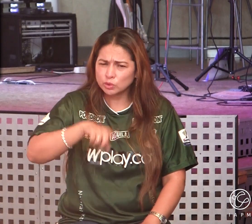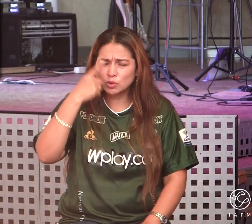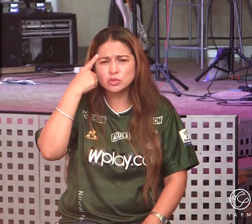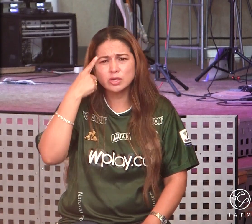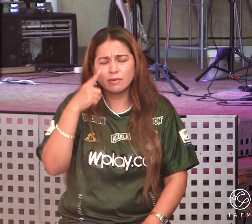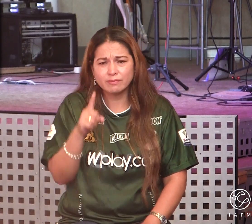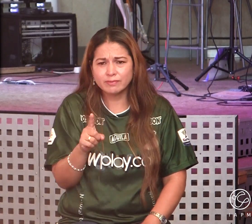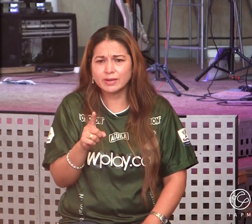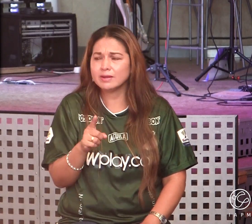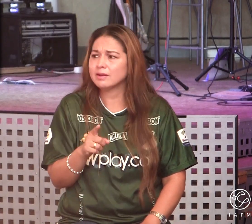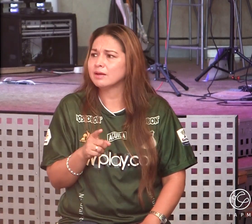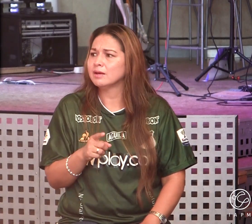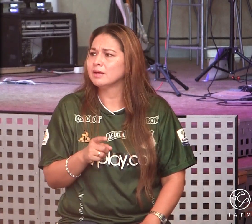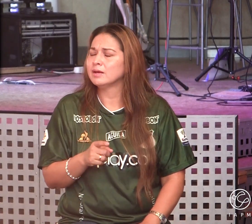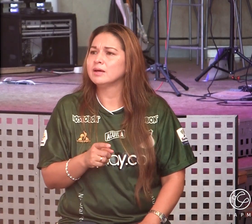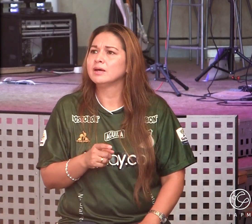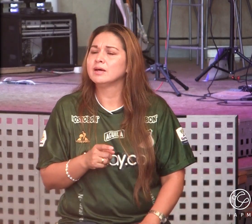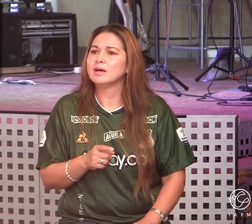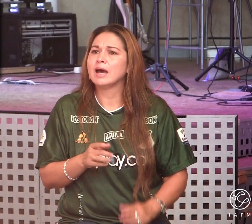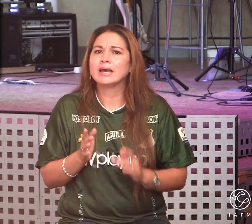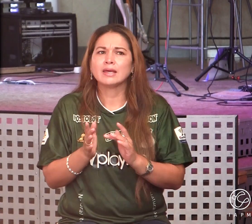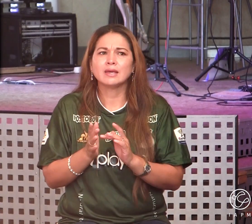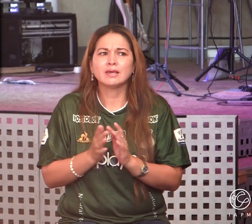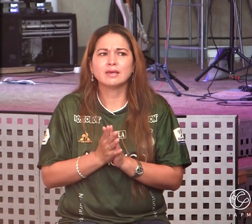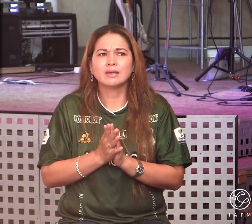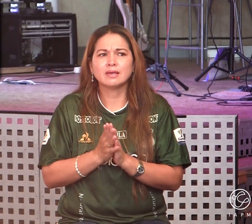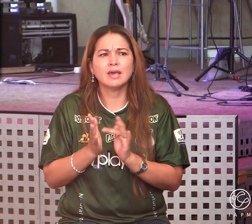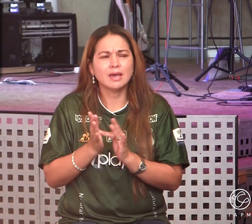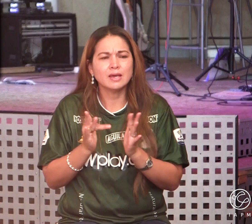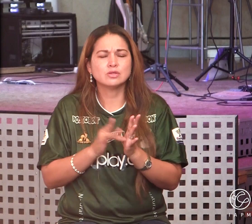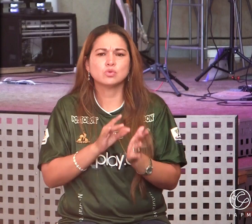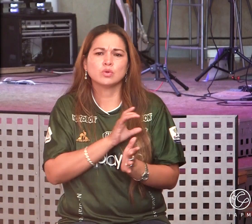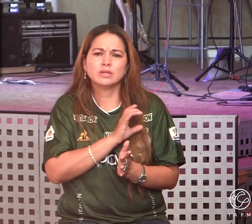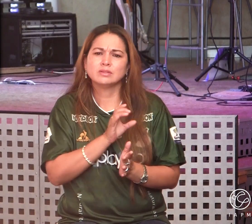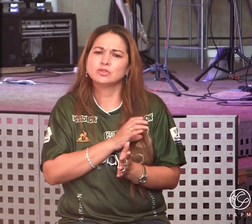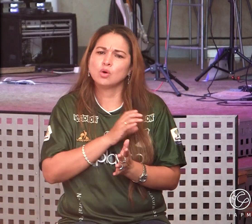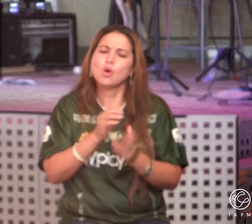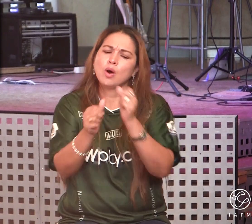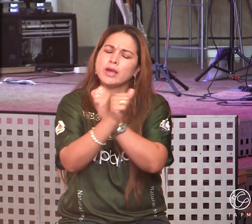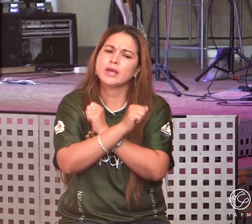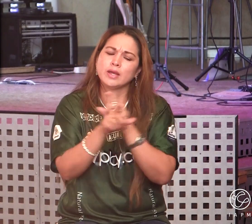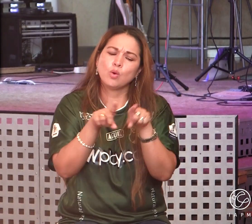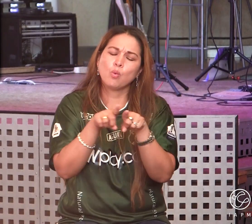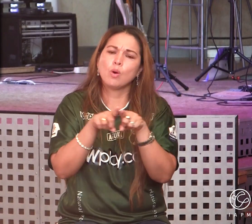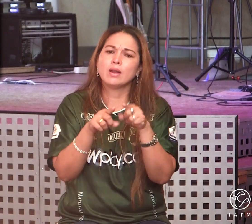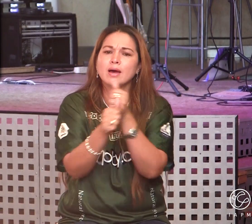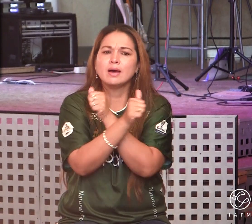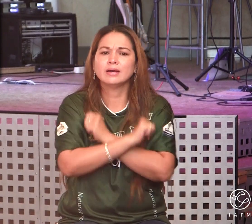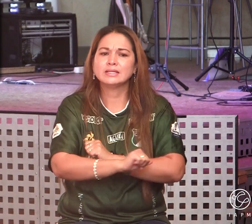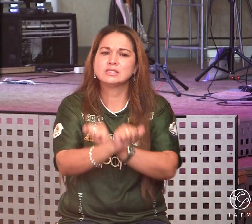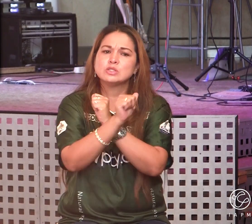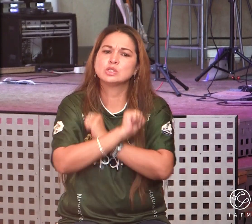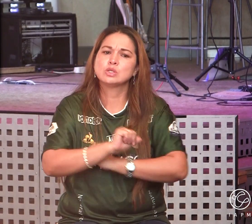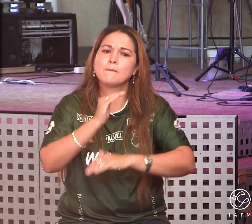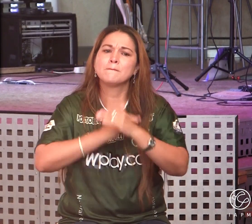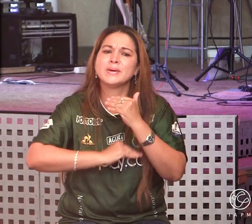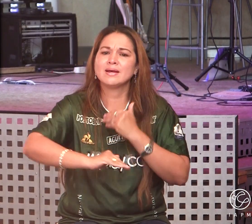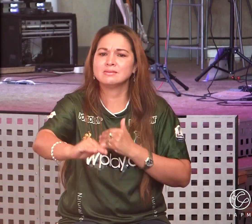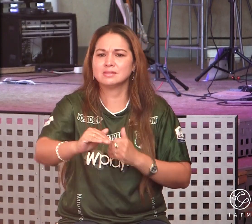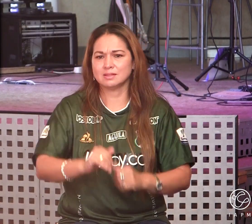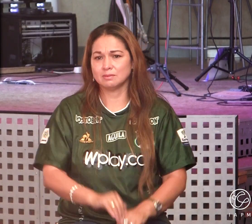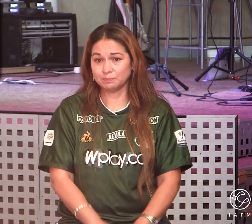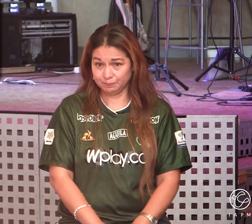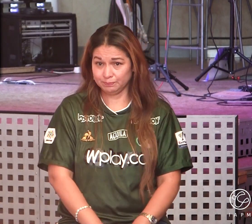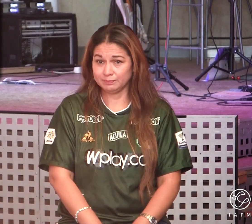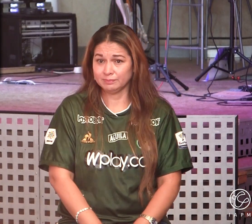mete en un discurso completamente distinto que creo que no ayuda, que creo que nos dispersa, que nos desconecta, que nos hace ausentes de lo que de